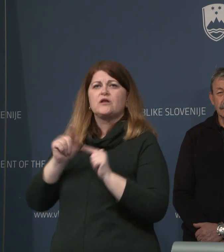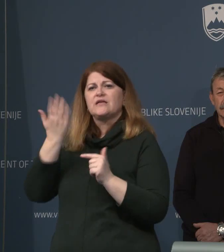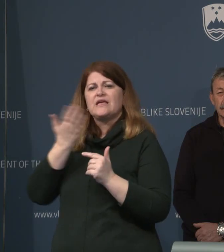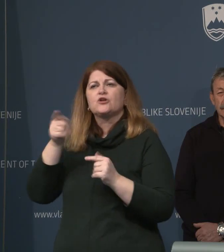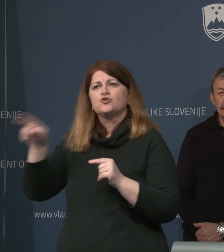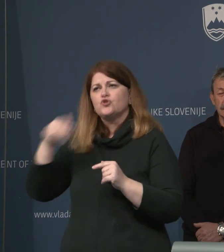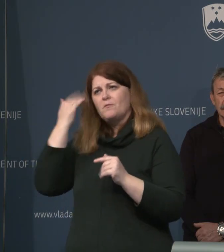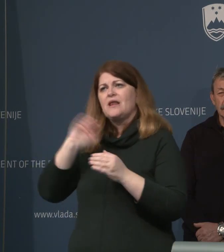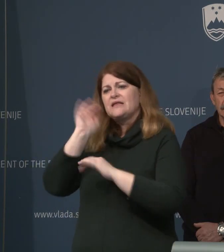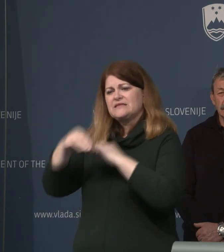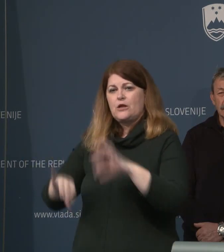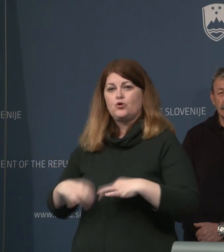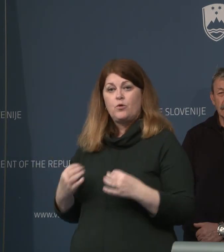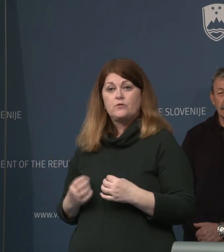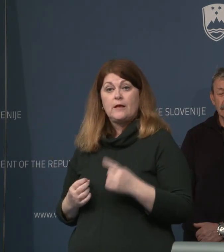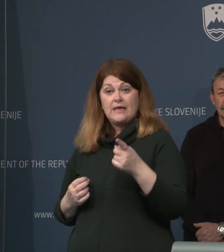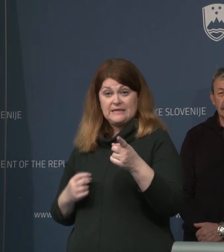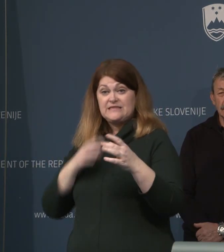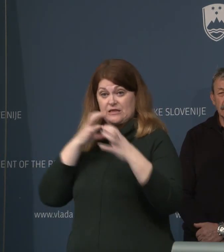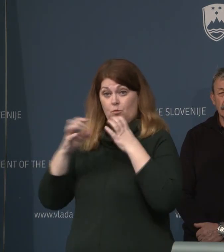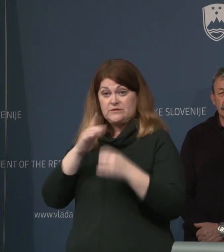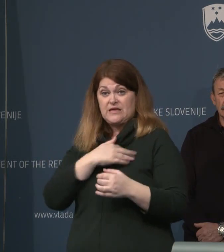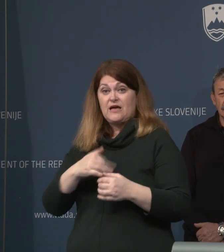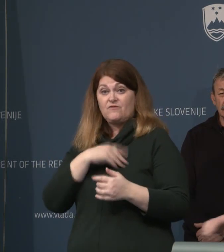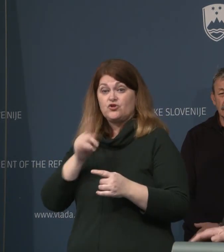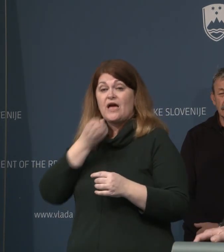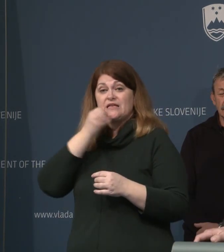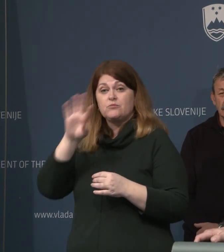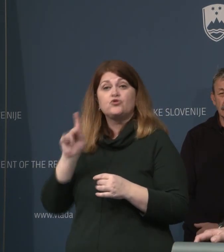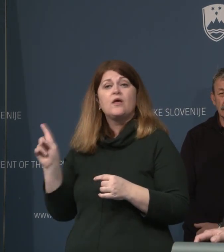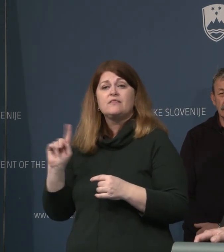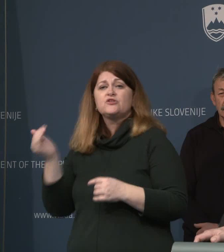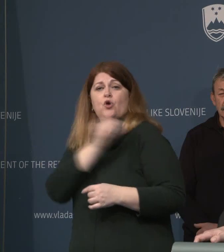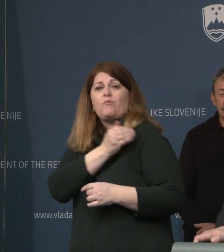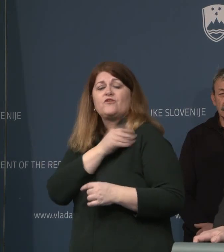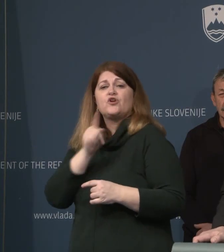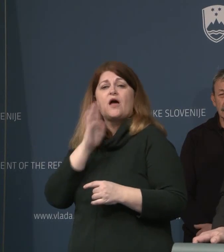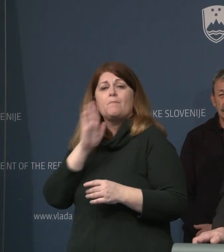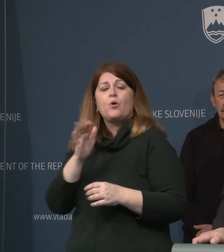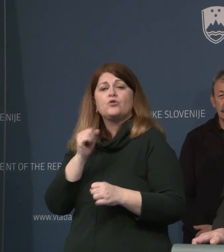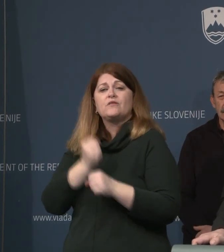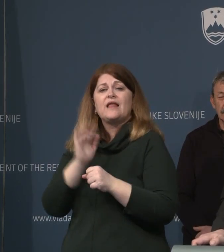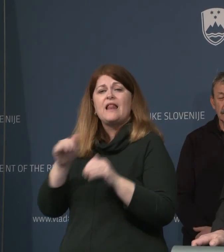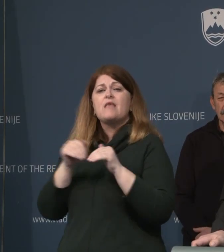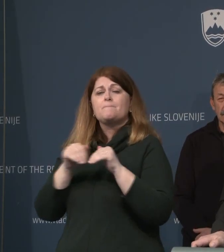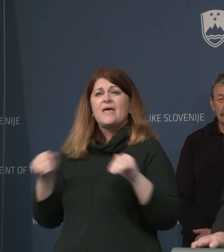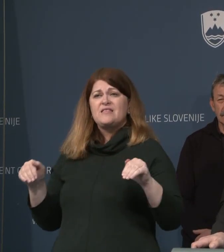cel dopolnjeno, šli bodo naprej. A se je ta komunikacija s Hrvaško kaj izboljšala, ker niso obveščali tudi, kaj bojo recimo delali na mejnih prehodih, ne vem, zdaj